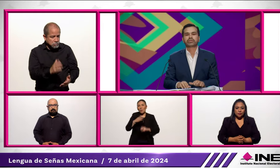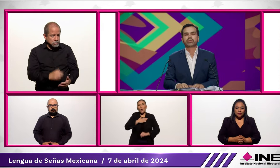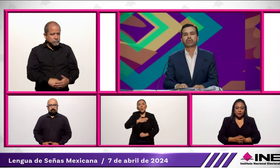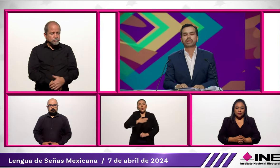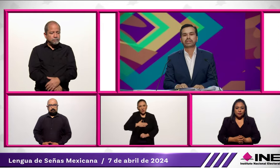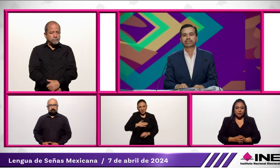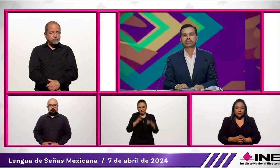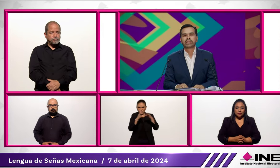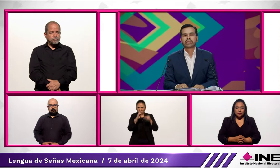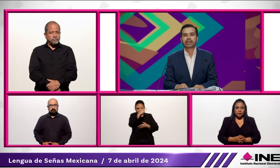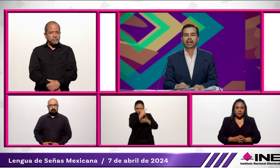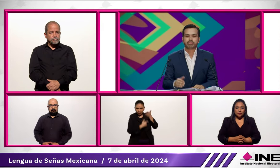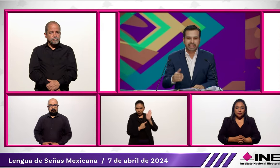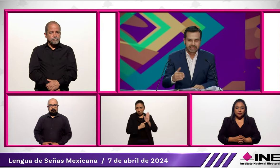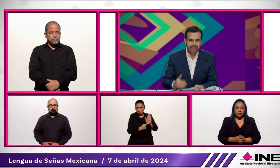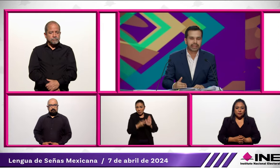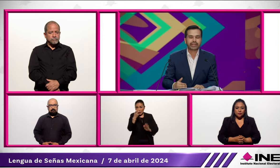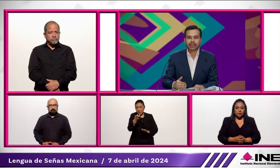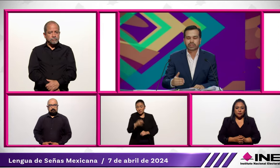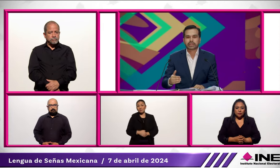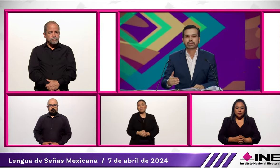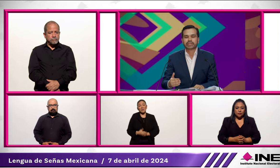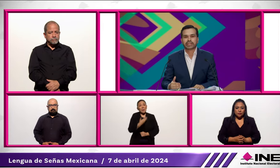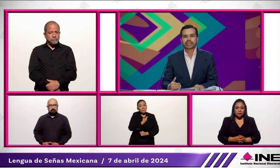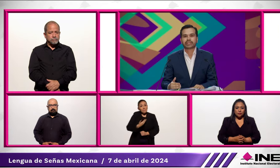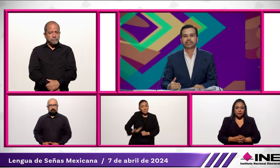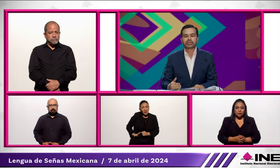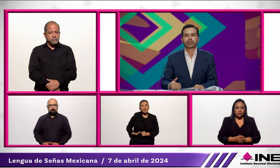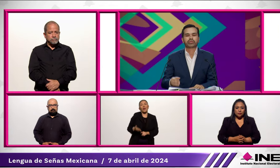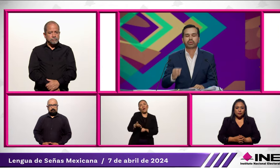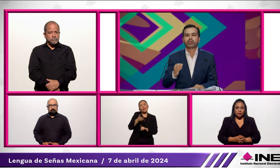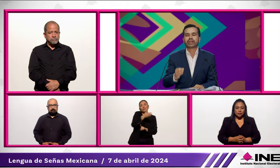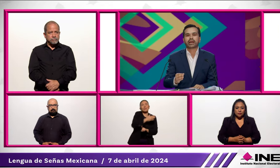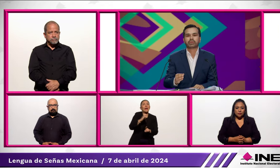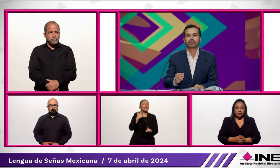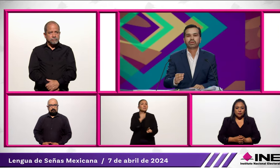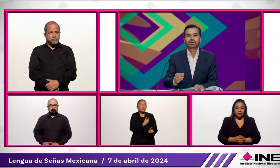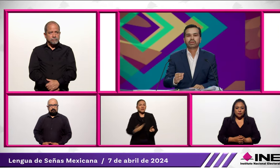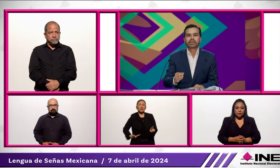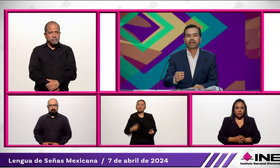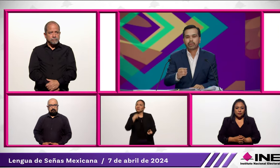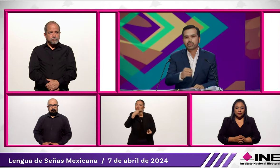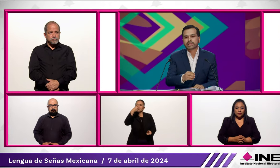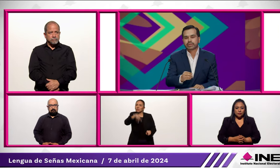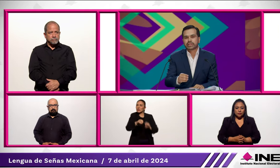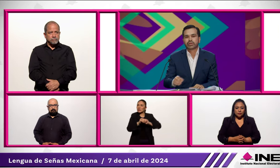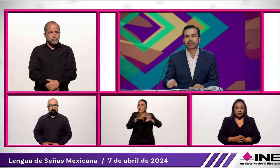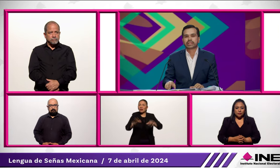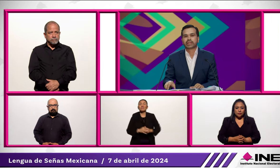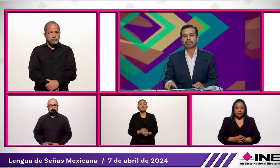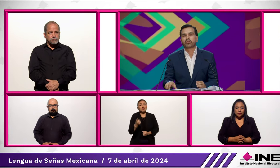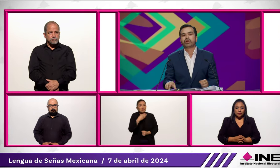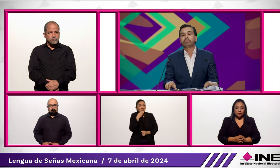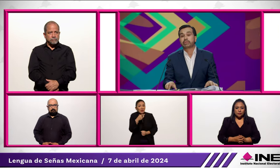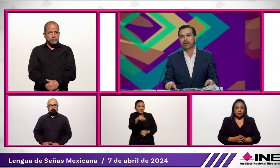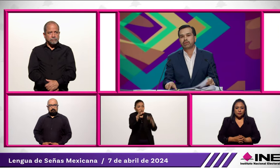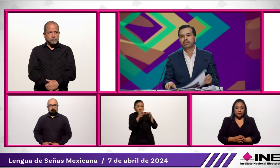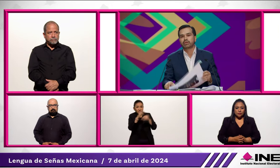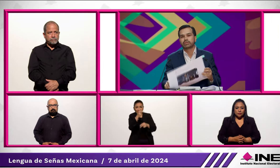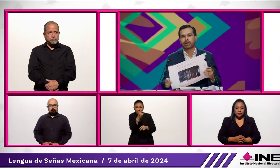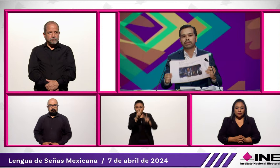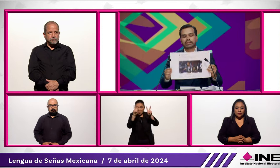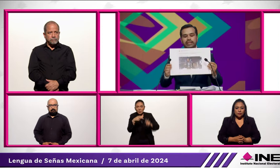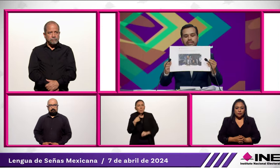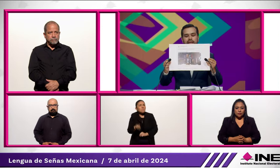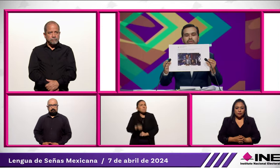y la rendición de cuentas al presidente y a los expresidentes, yo quiero ser muy claro. Qué bueno que se mencione ese tema. Yo fui el primero